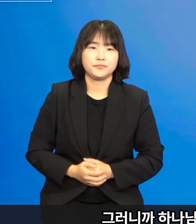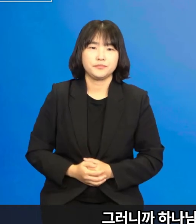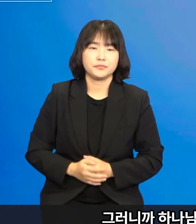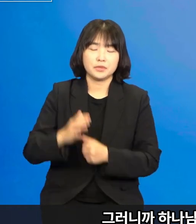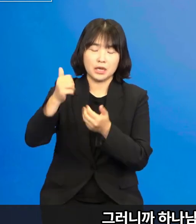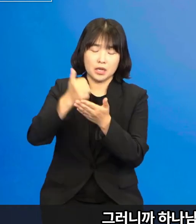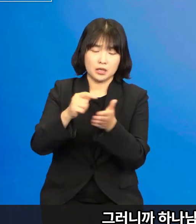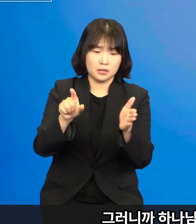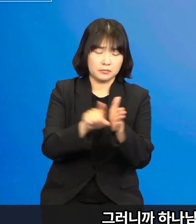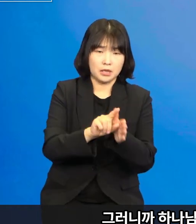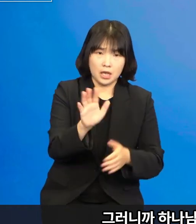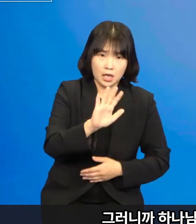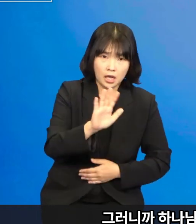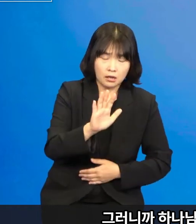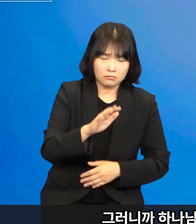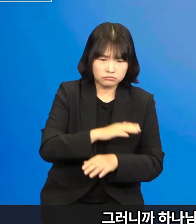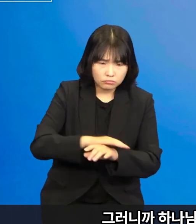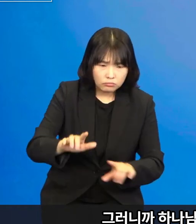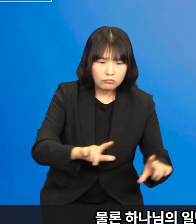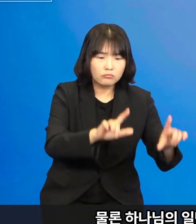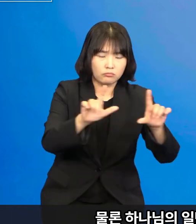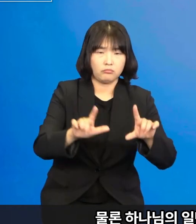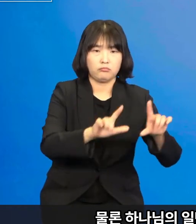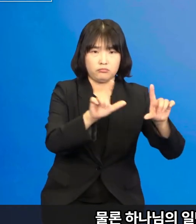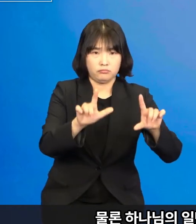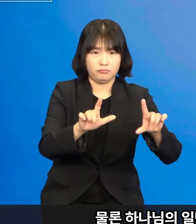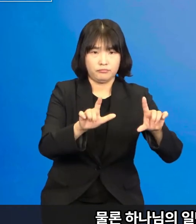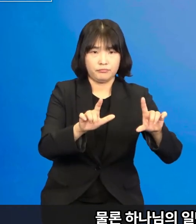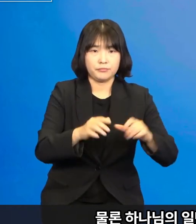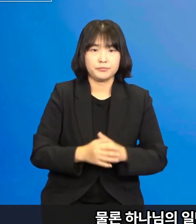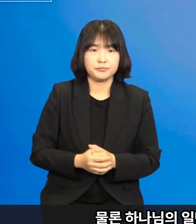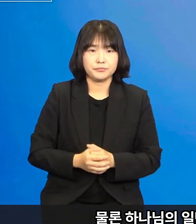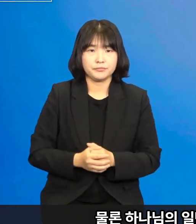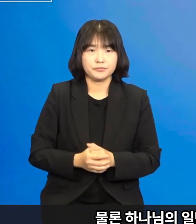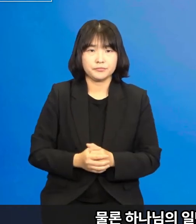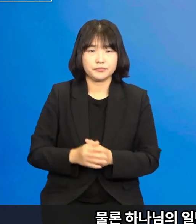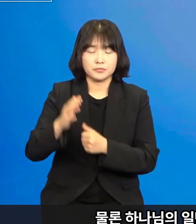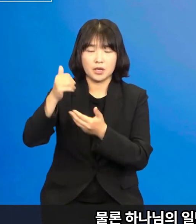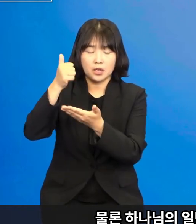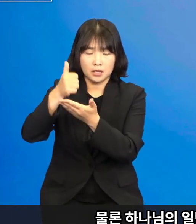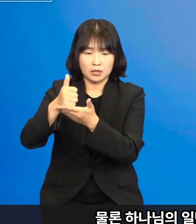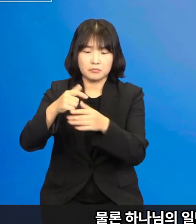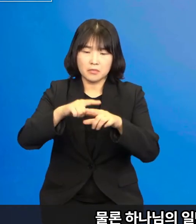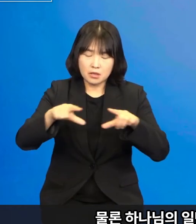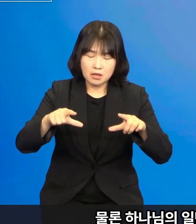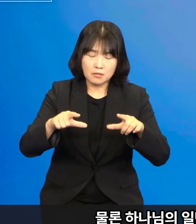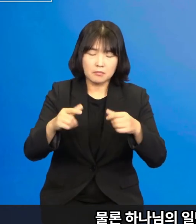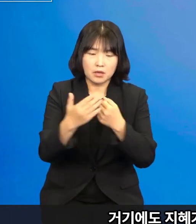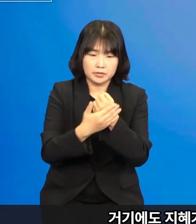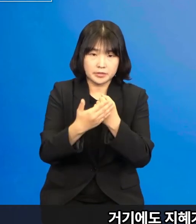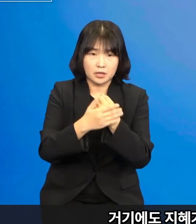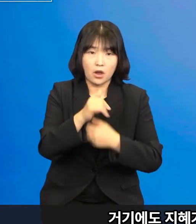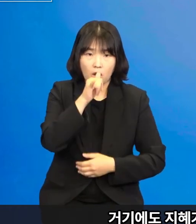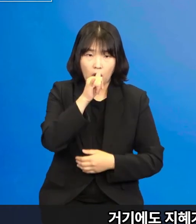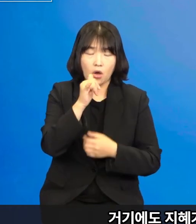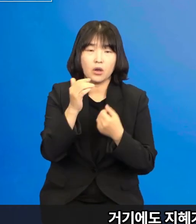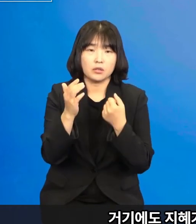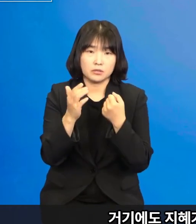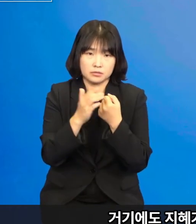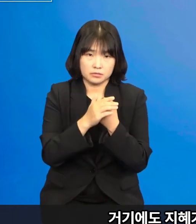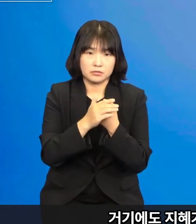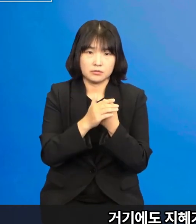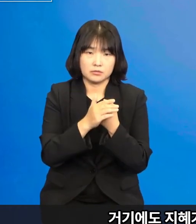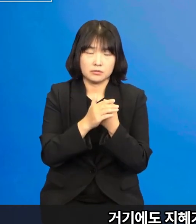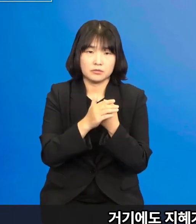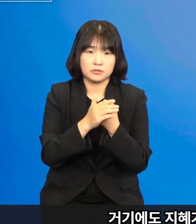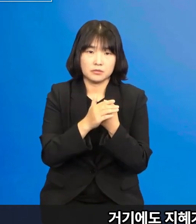하나님을 믿지 않는데 이렇게 잘 살아요. 물론 하나님의 일반적인 은총이 있기 때문에 거기에도 지혜가 일부